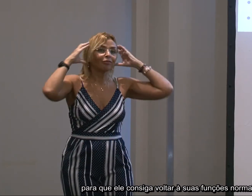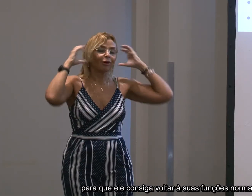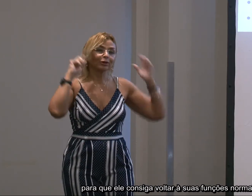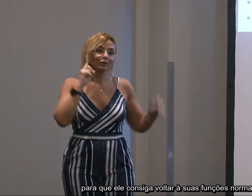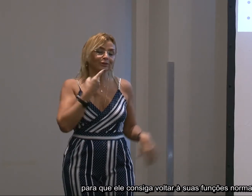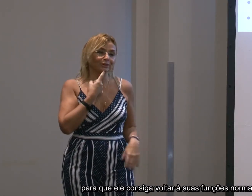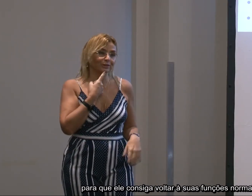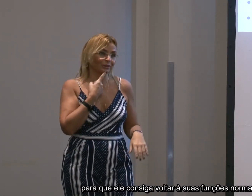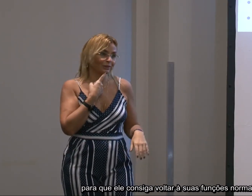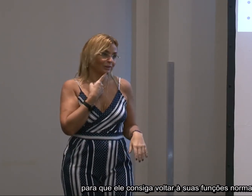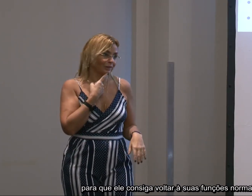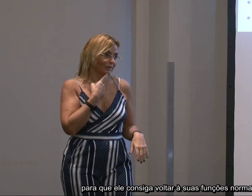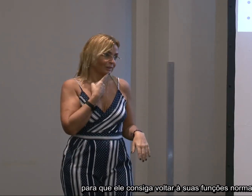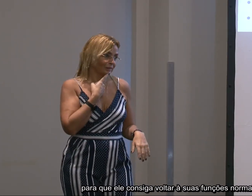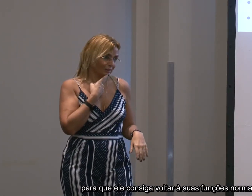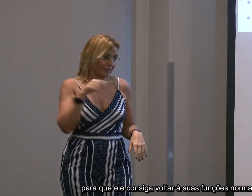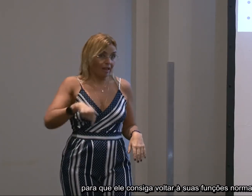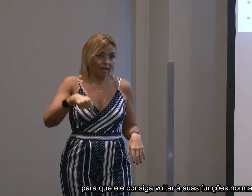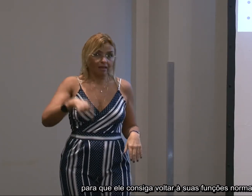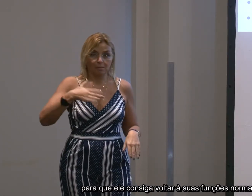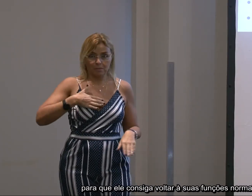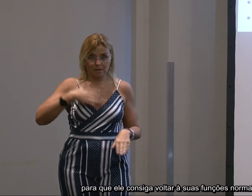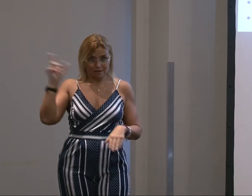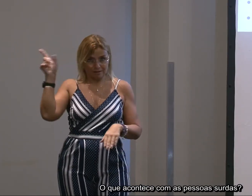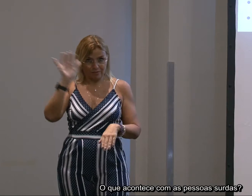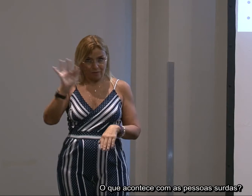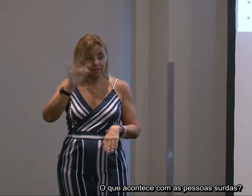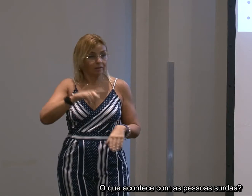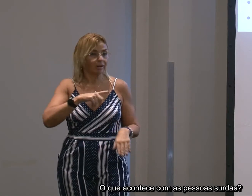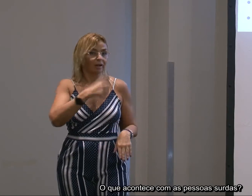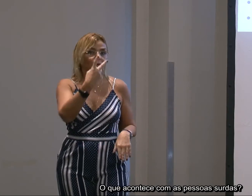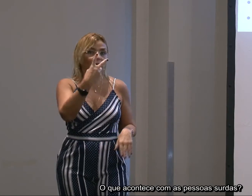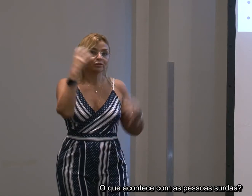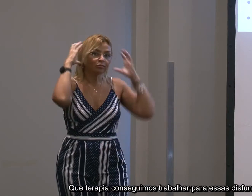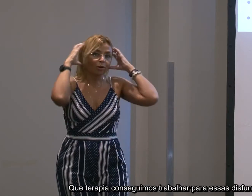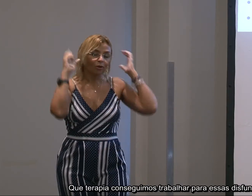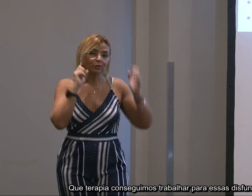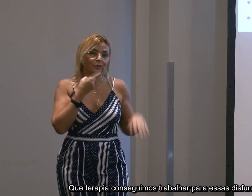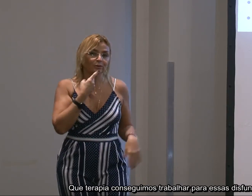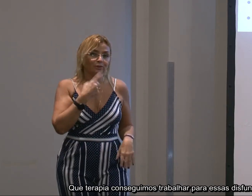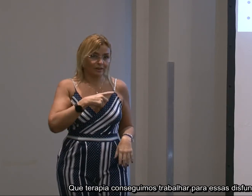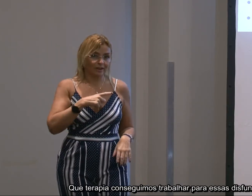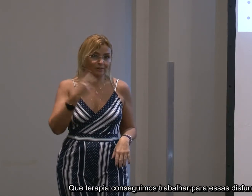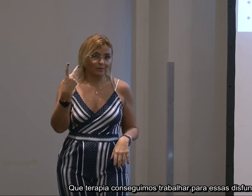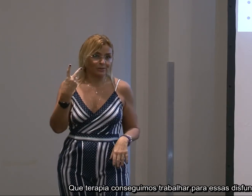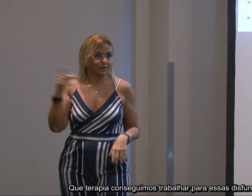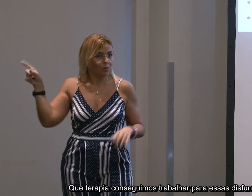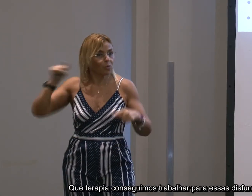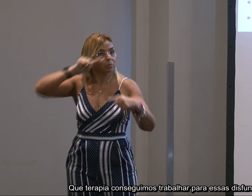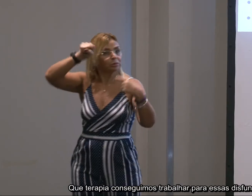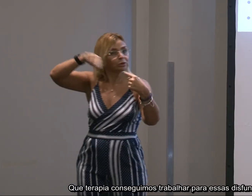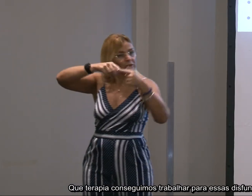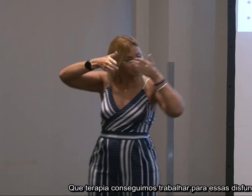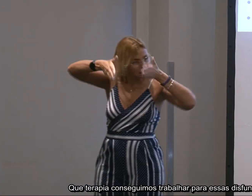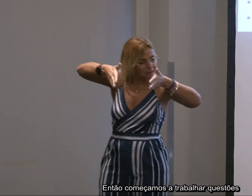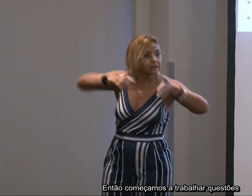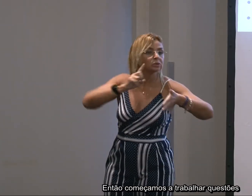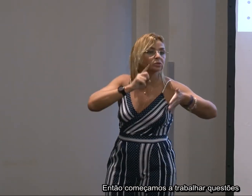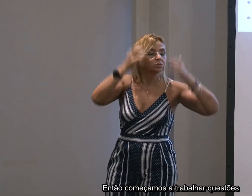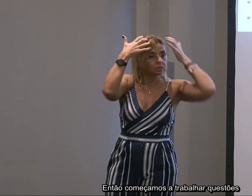que ele consiga voltar às suas funções normais. E o que acontece com as pessoas surdas? Que terapia a gente consegue trabalhar para essas disfunções? Então a gente